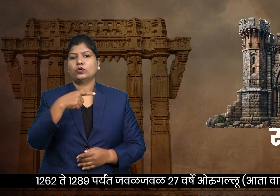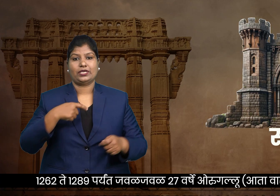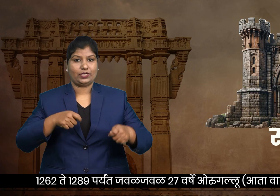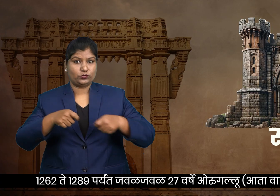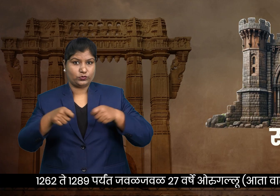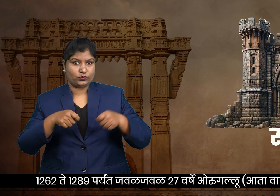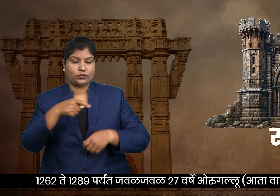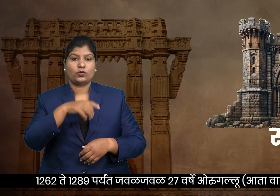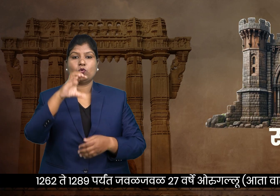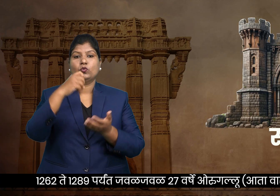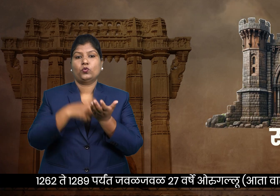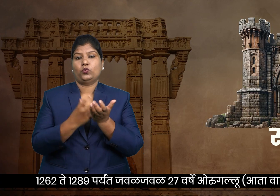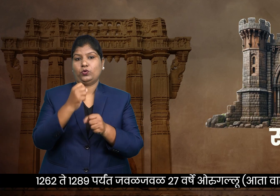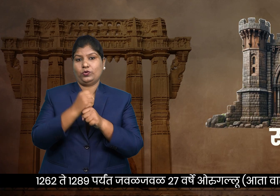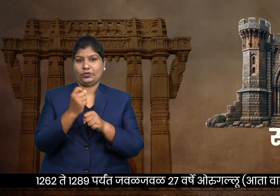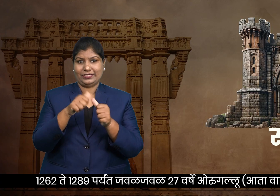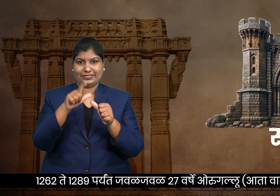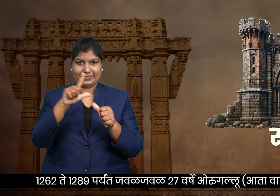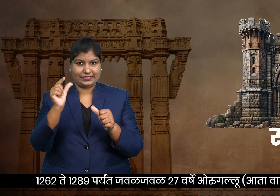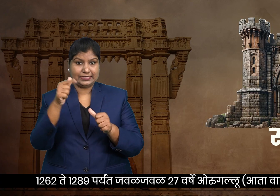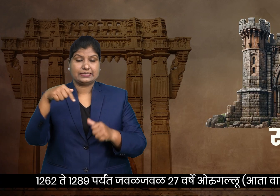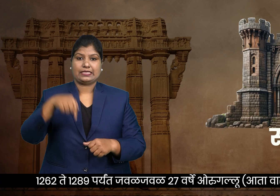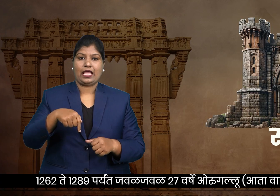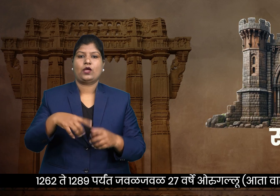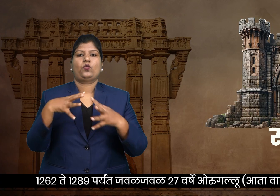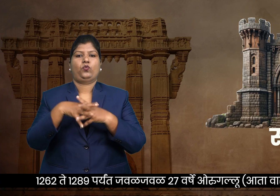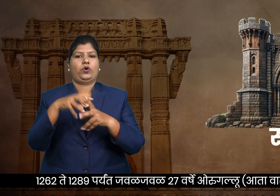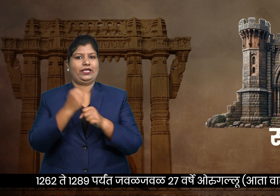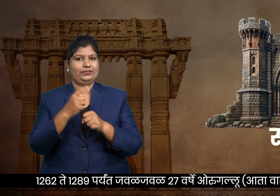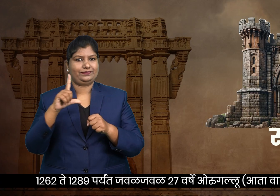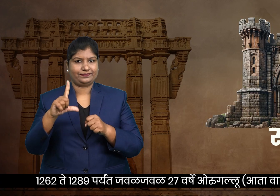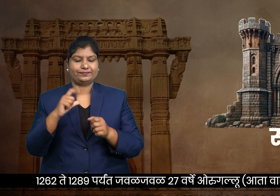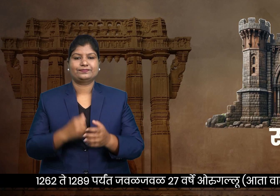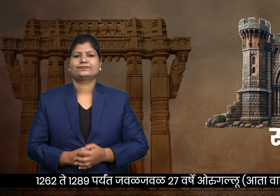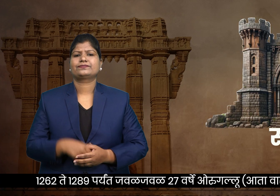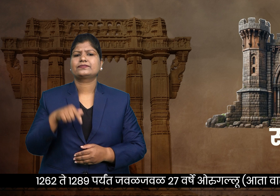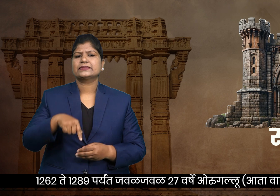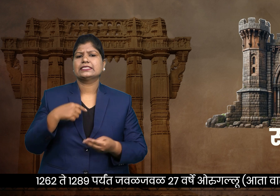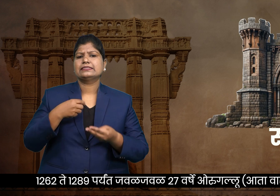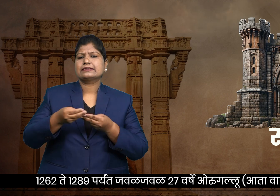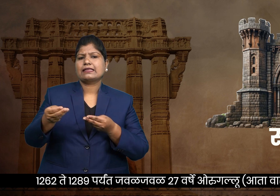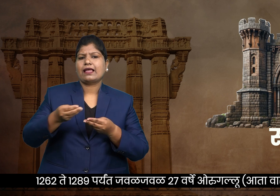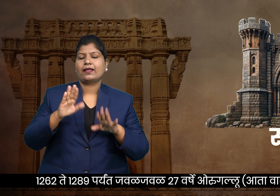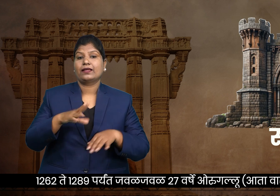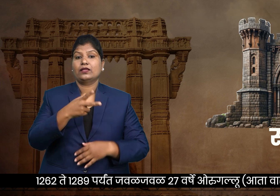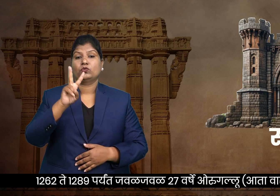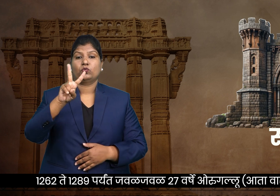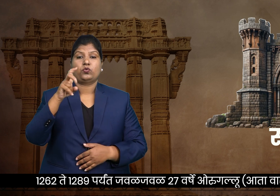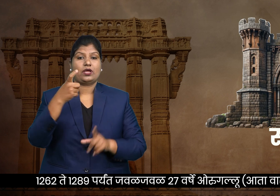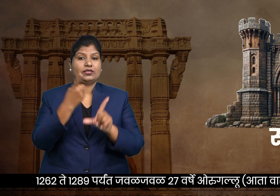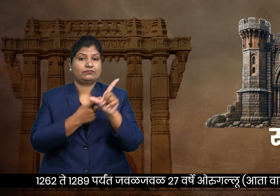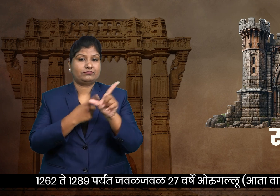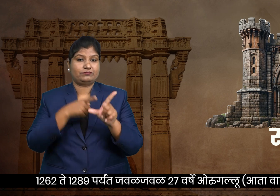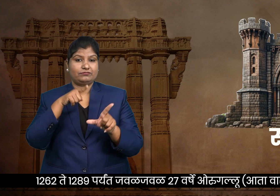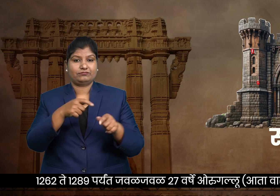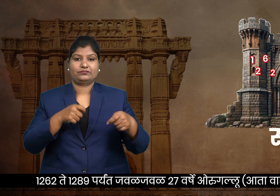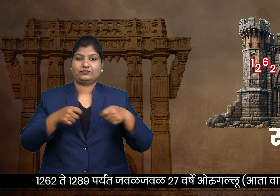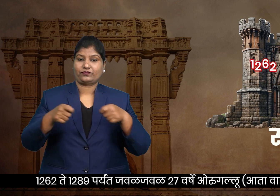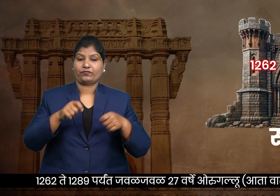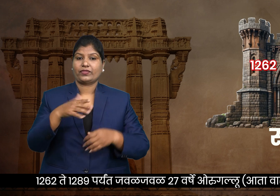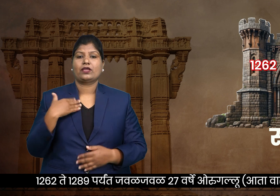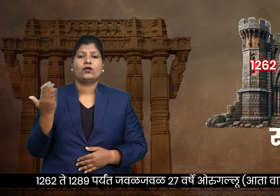1262 से 1289 पर्यंत जवळजवळ वर्षे ओरगल्लू आता वरंगलवर राज्य